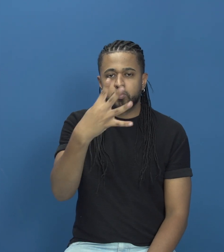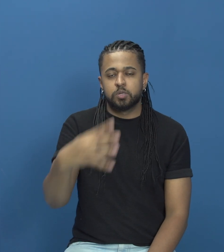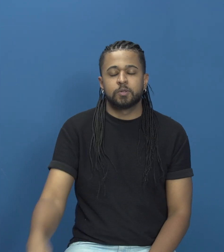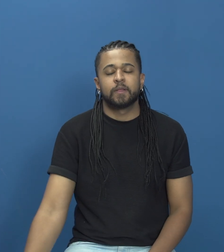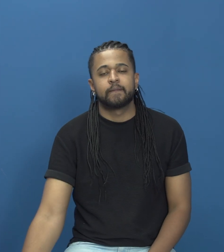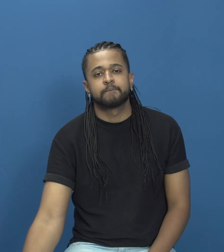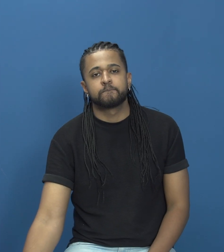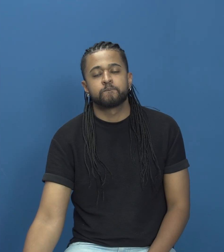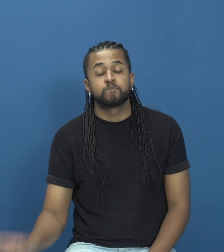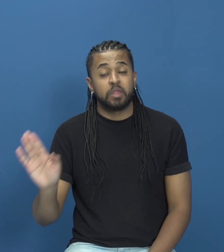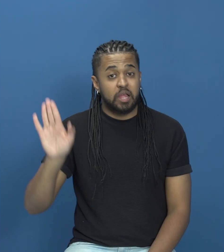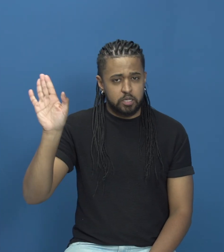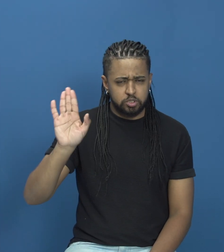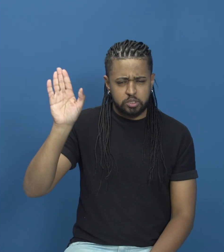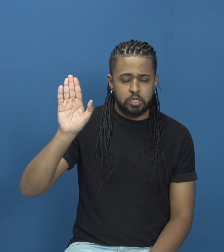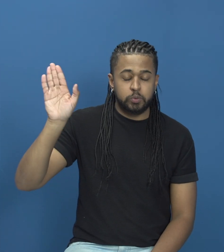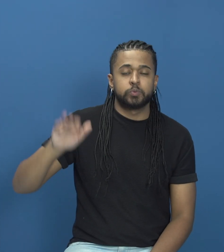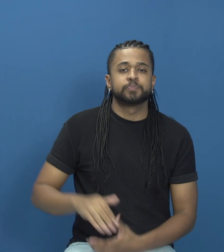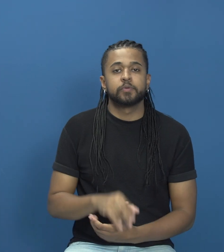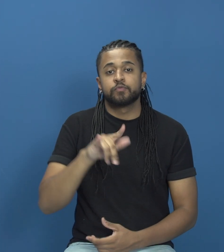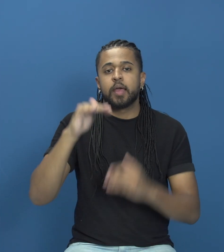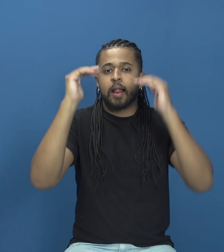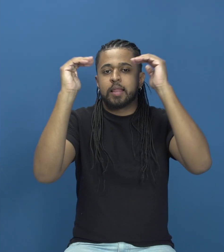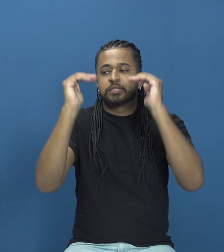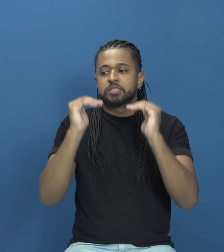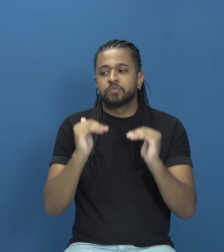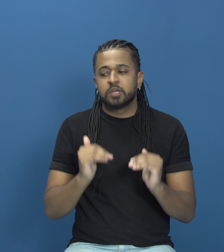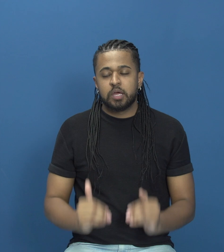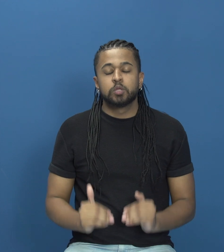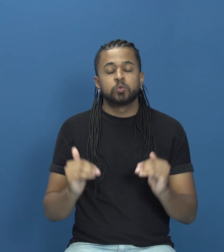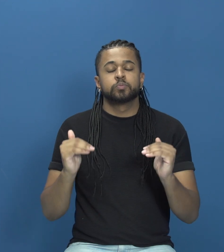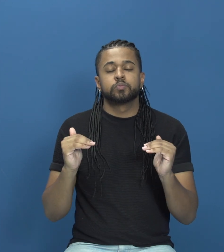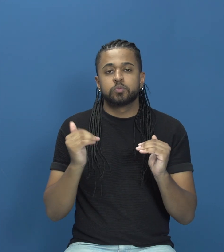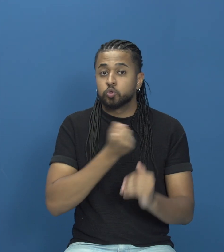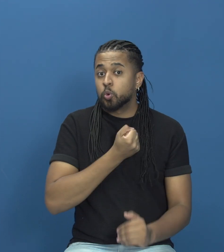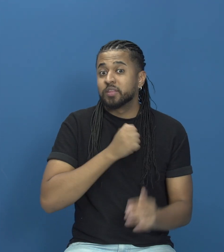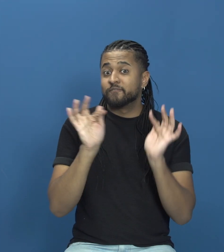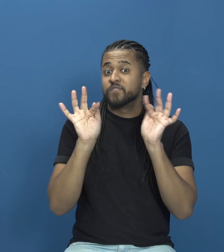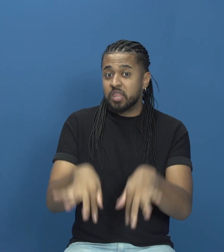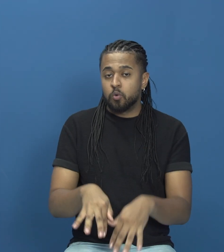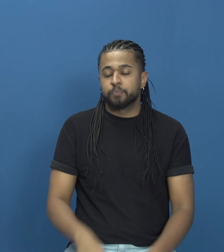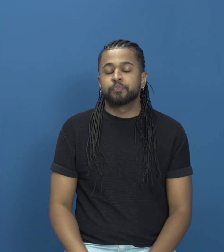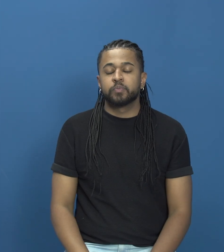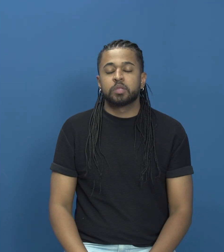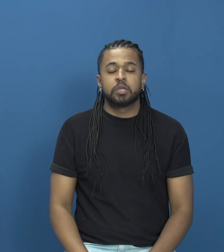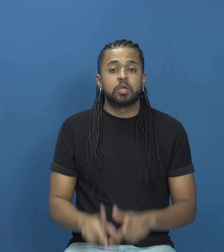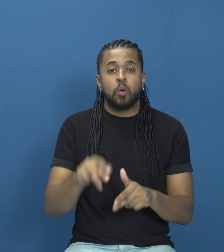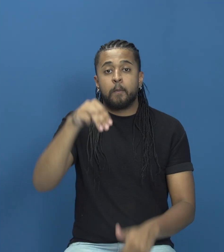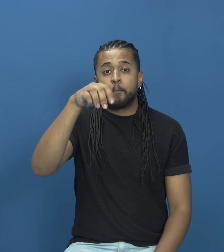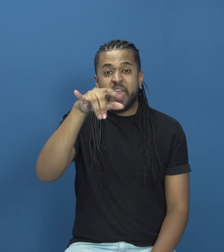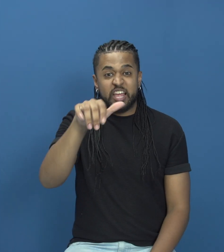7.4. Os candidatos, candidatas serão classificados de acordo com a nota final, referente à